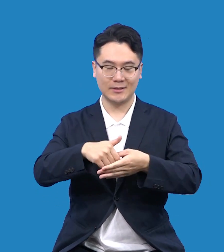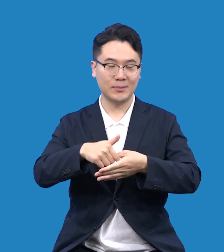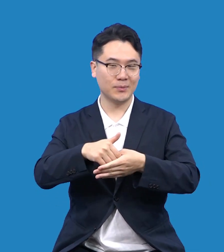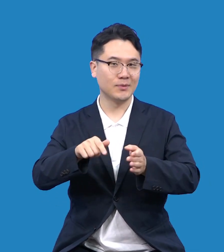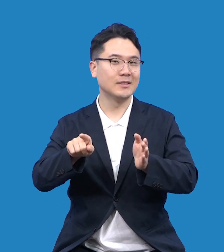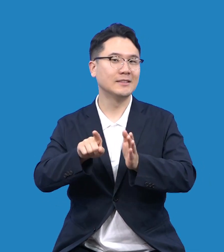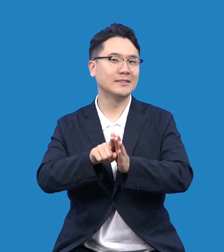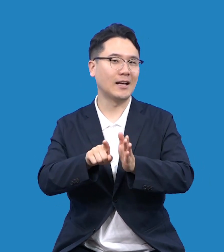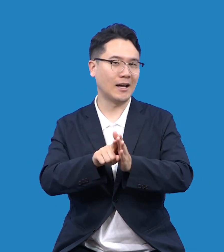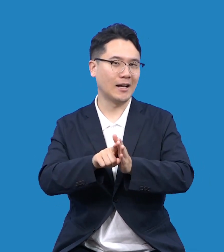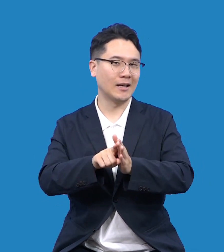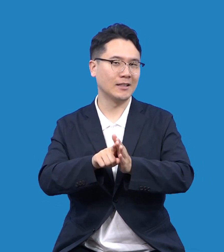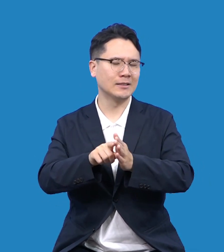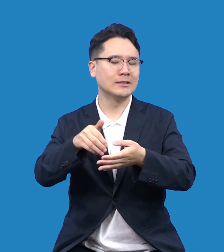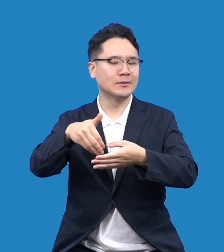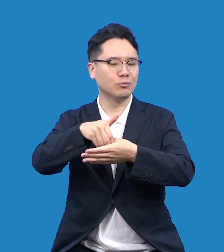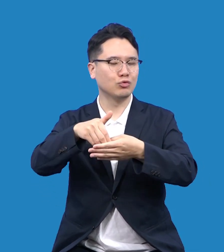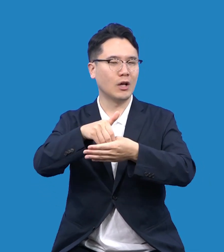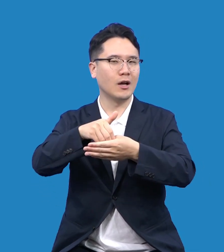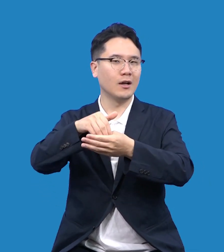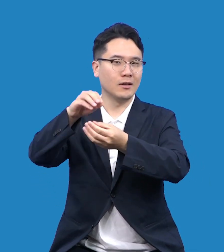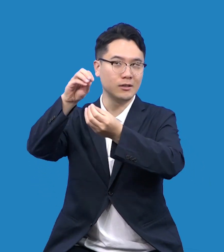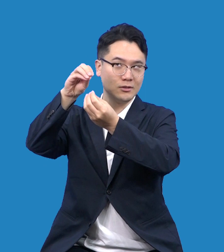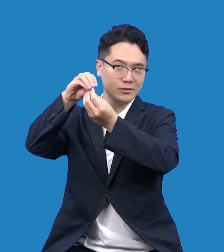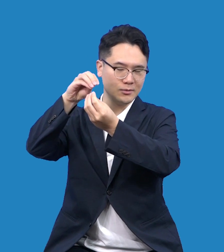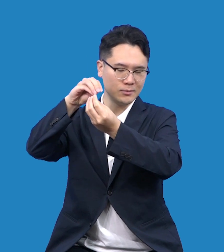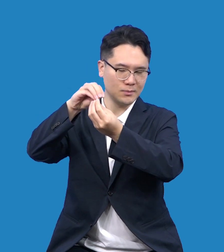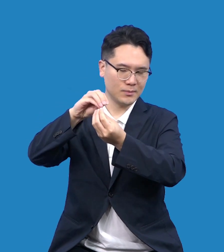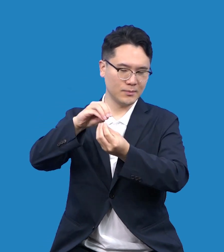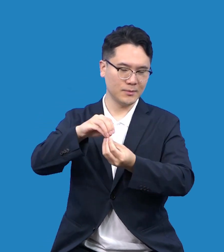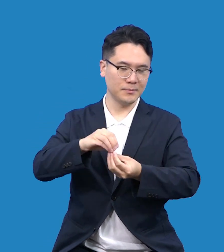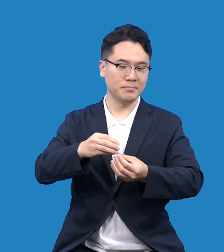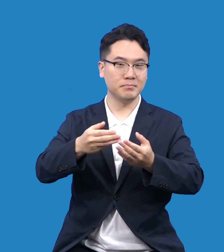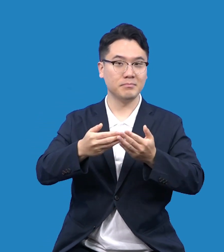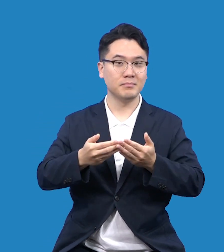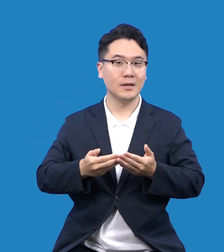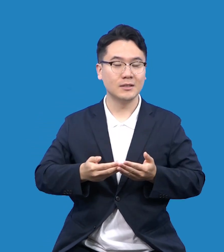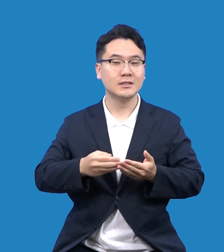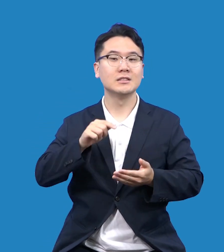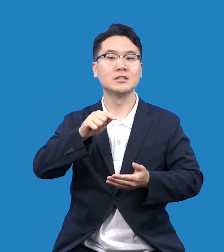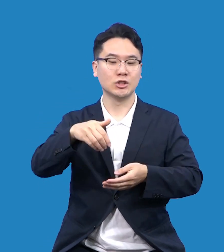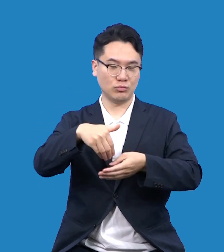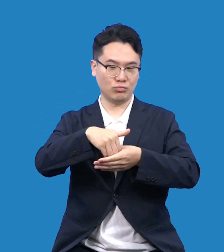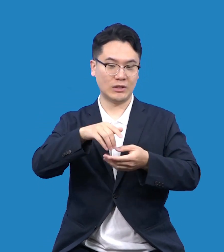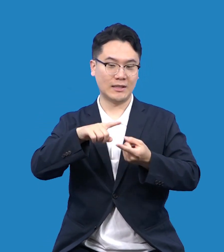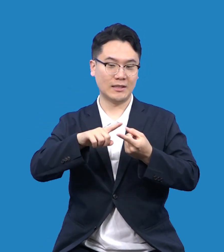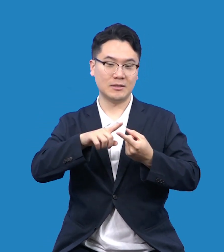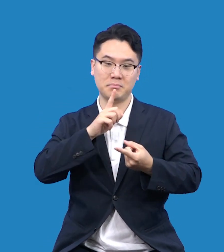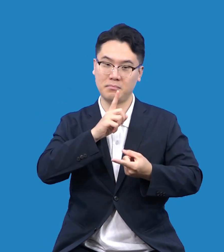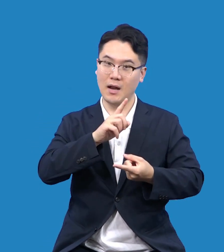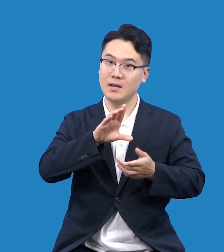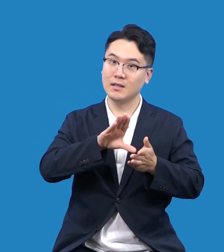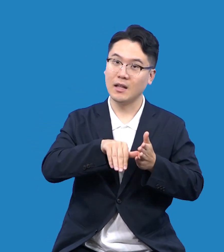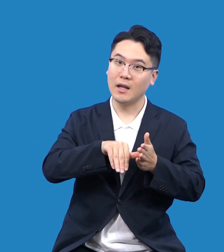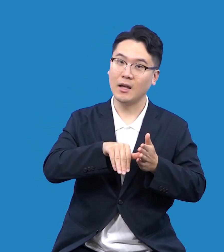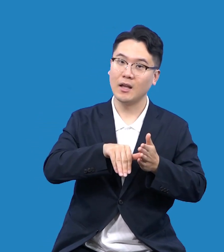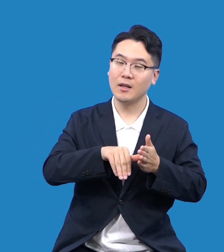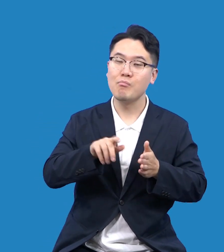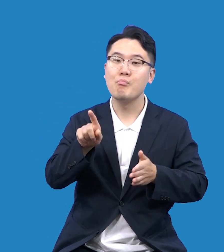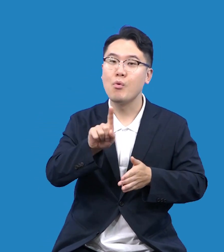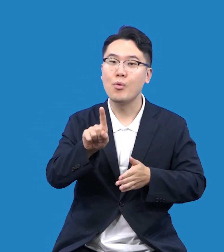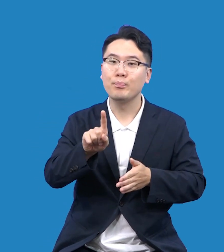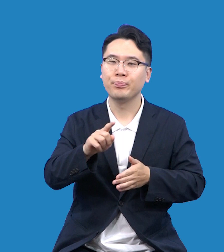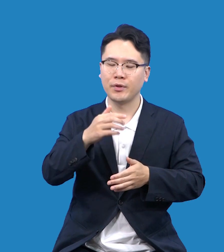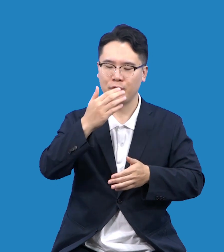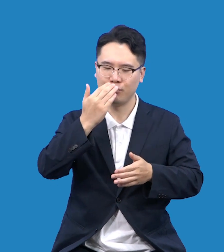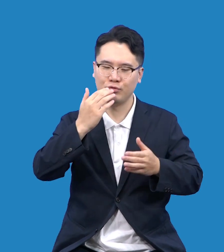그 기독교 문화의 전통을 이어받은 문화를 말할 때 주데오 크리스찬 컬처,